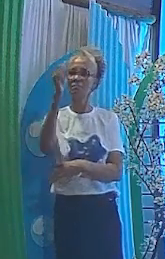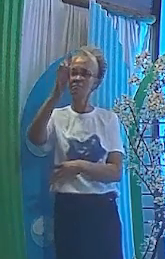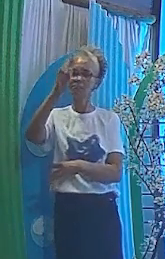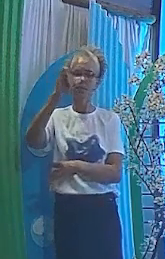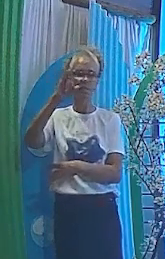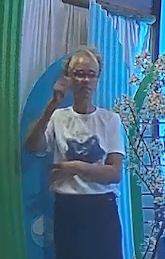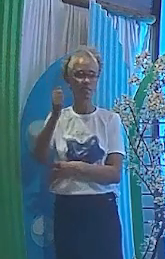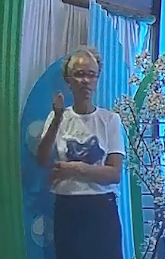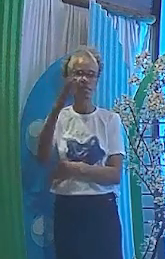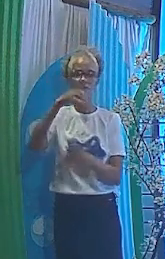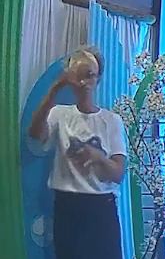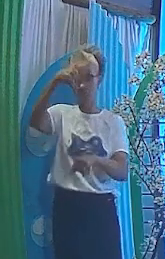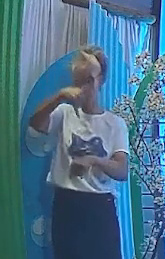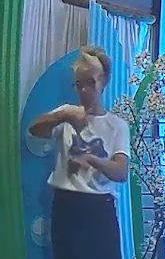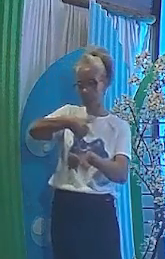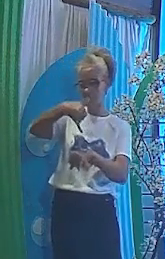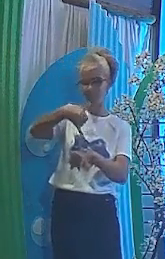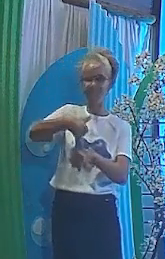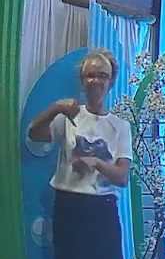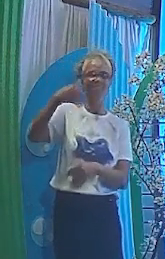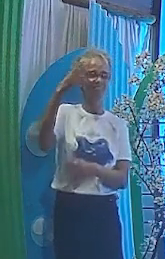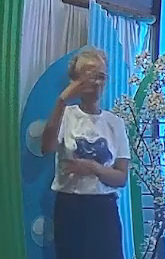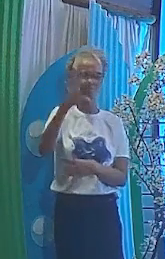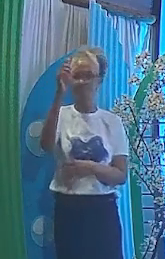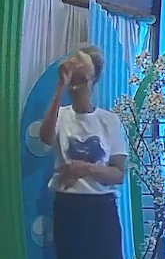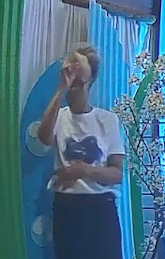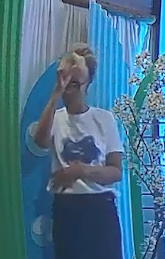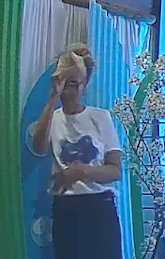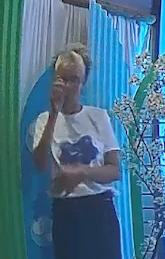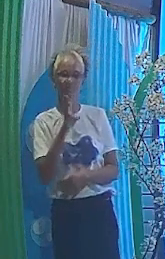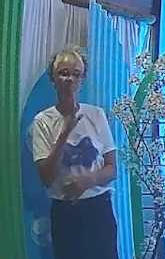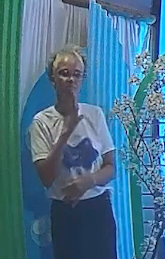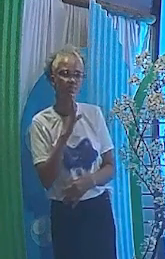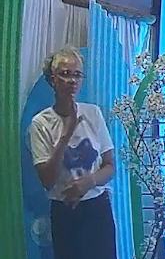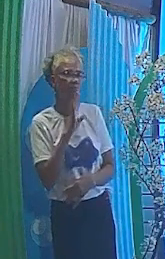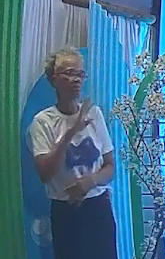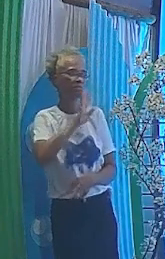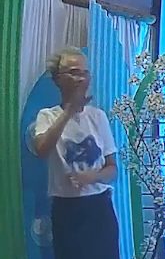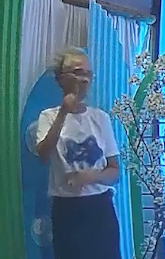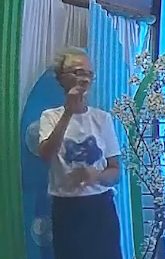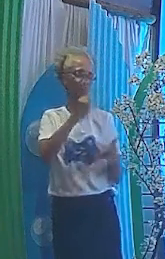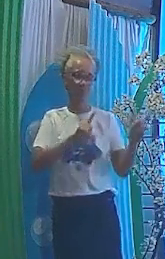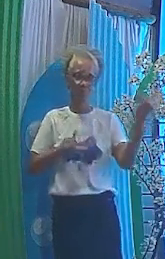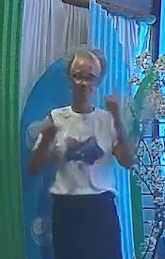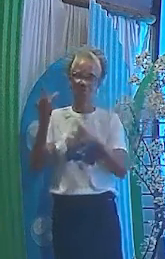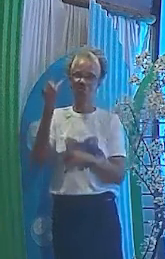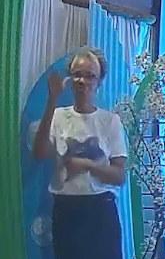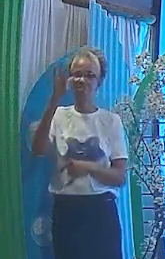país que ainda está por verdadeiramente conhecê-la. Boa flip para todas as pessoas presentes.